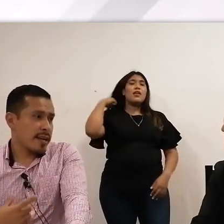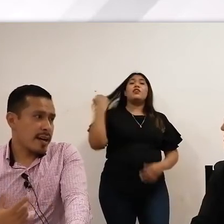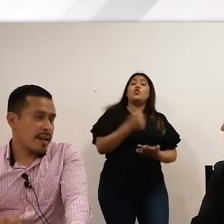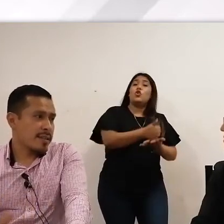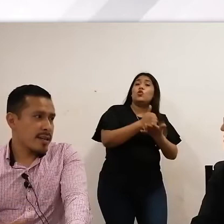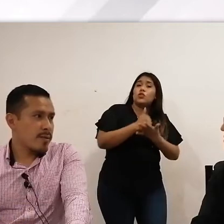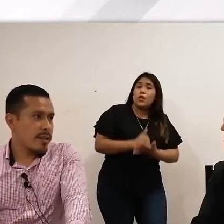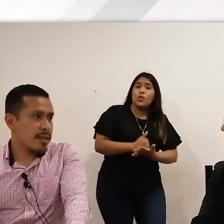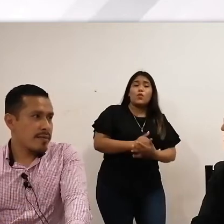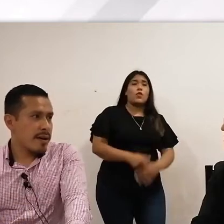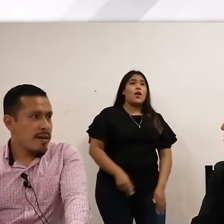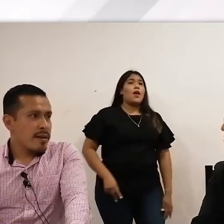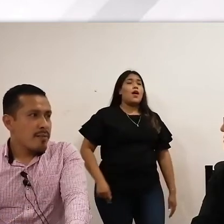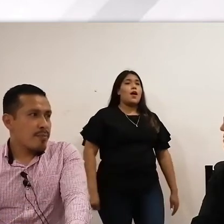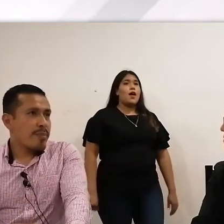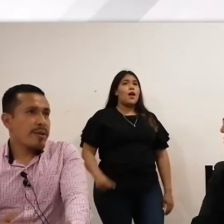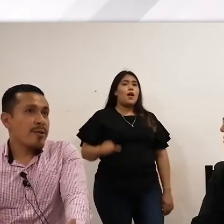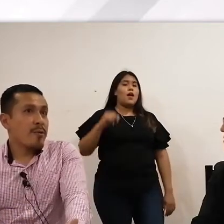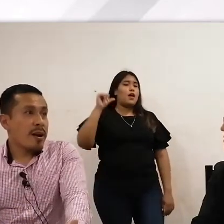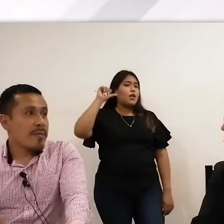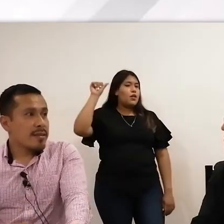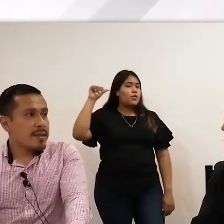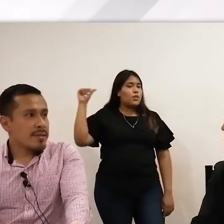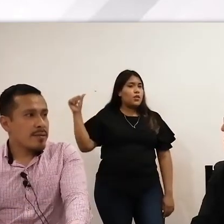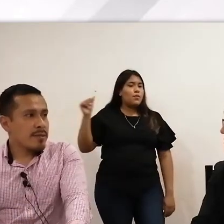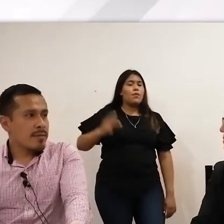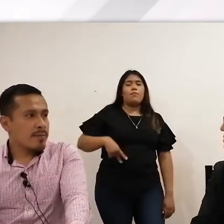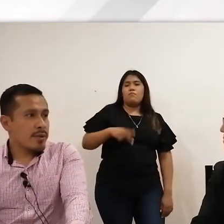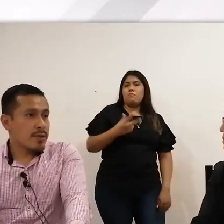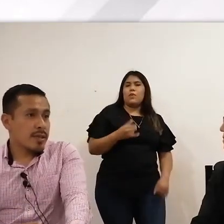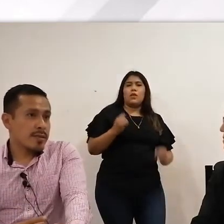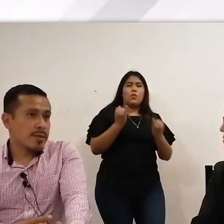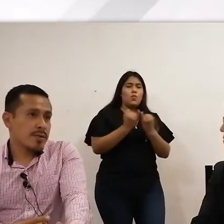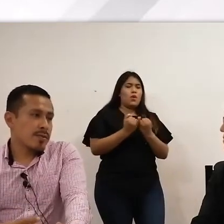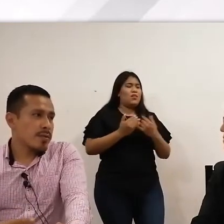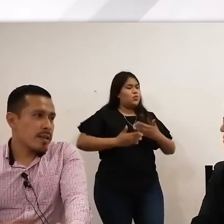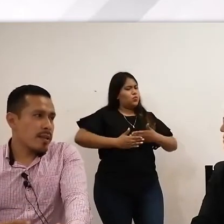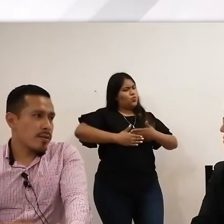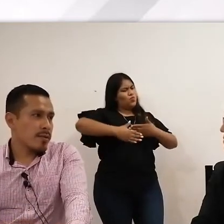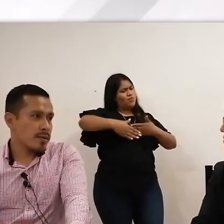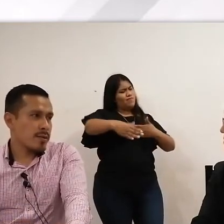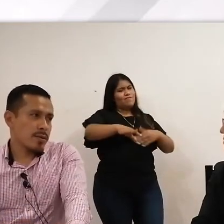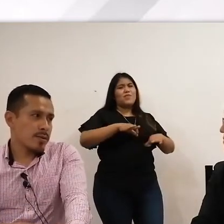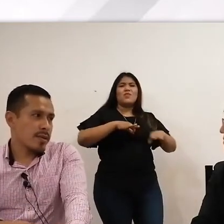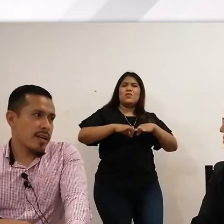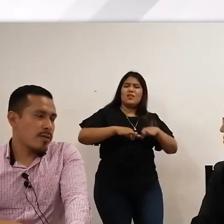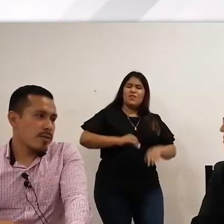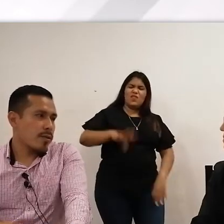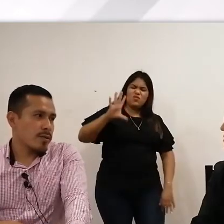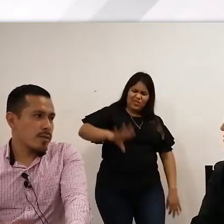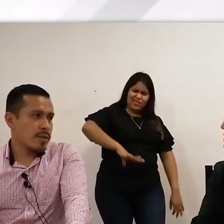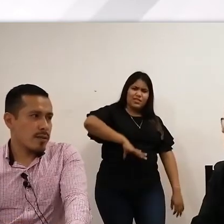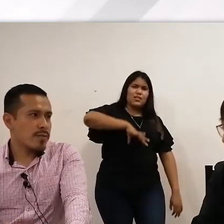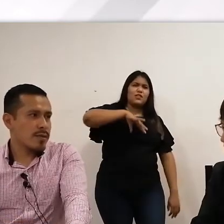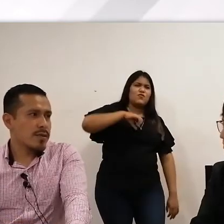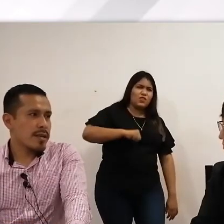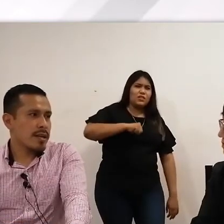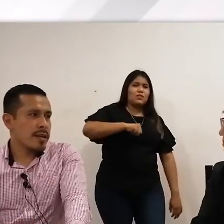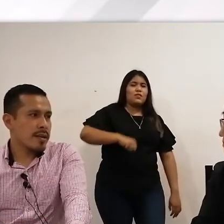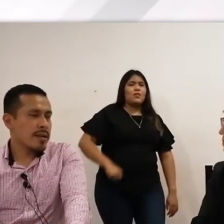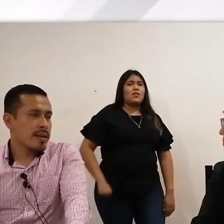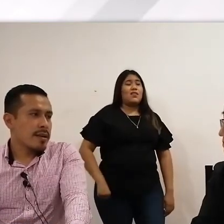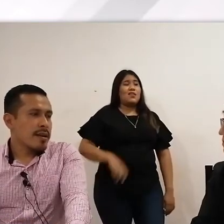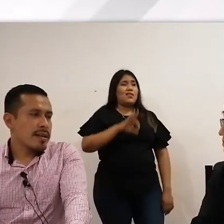a tener ganancia auditiva, pero igualmente son procesos un tanto costosos que no todos los